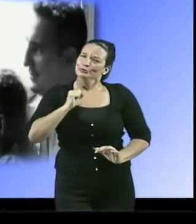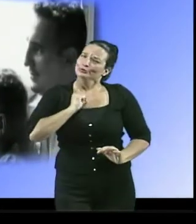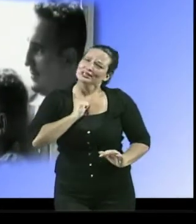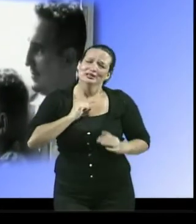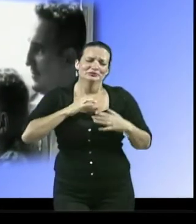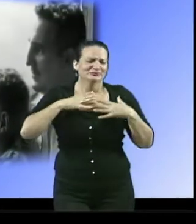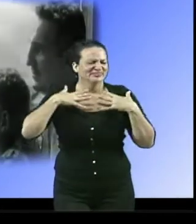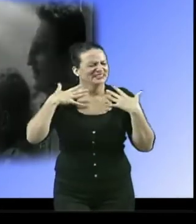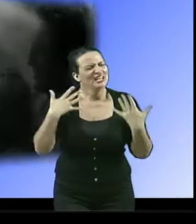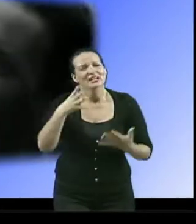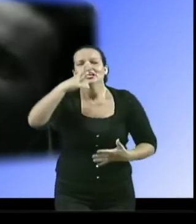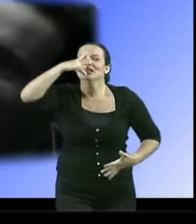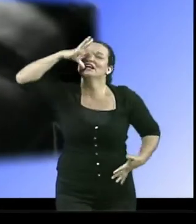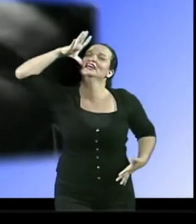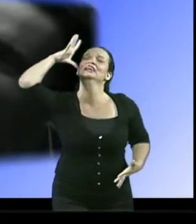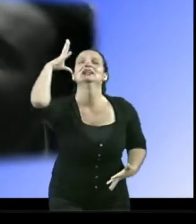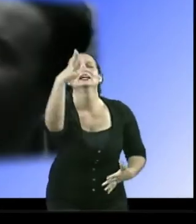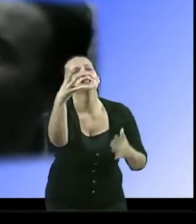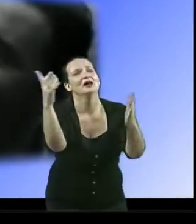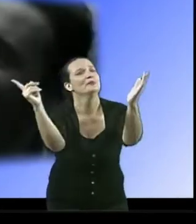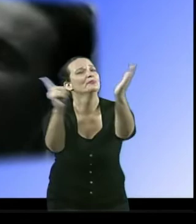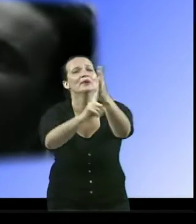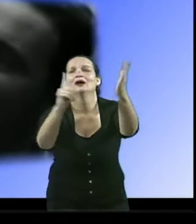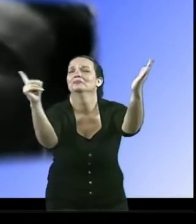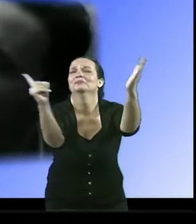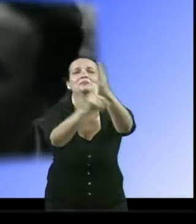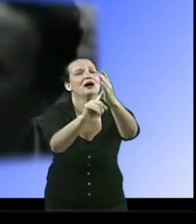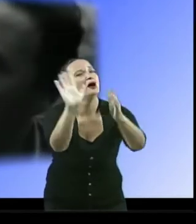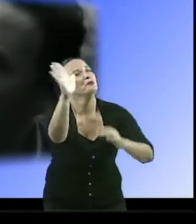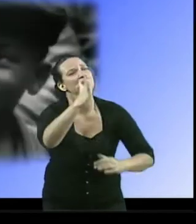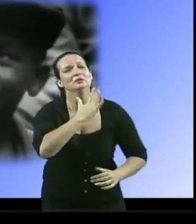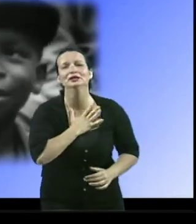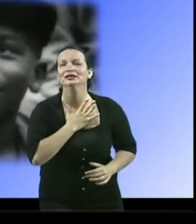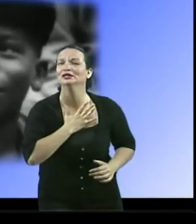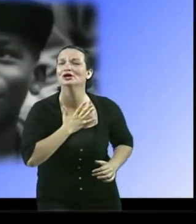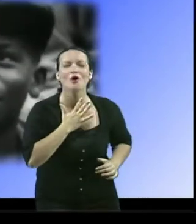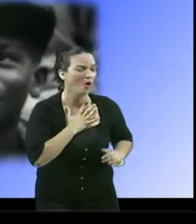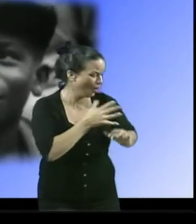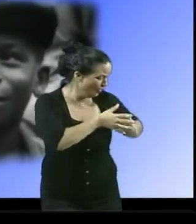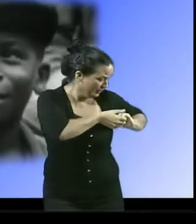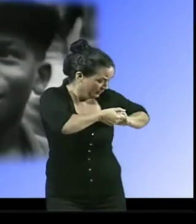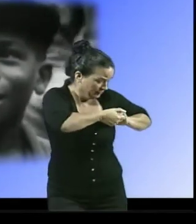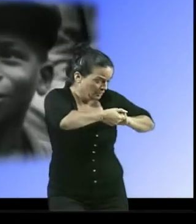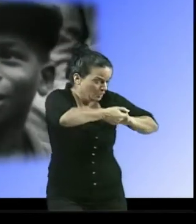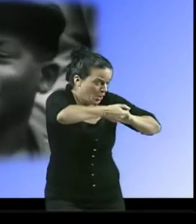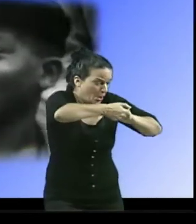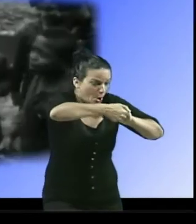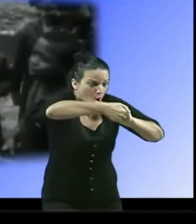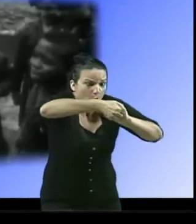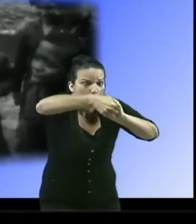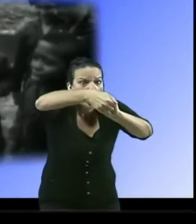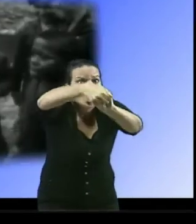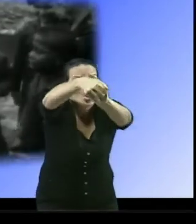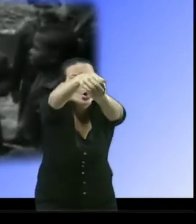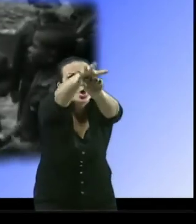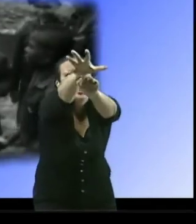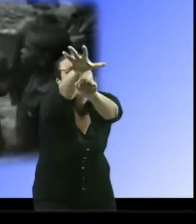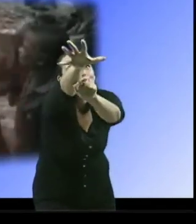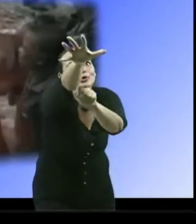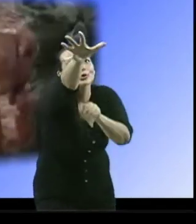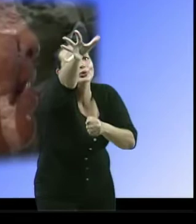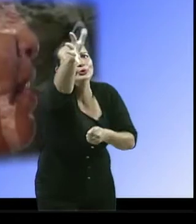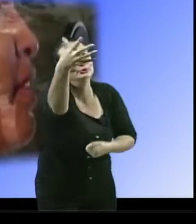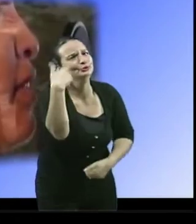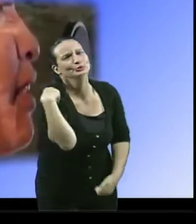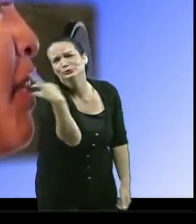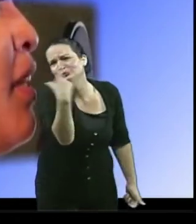Hoy quiero gritarte, padre mío, no te sueltes de mi mano, aún no sé andar